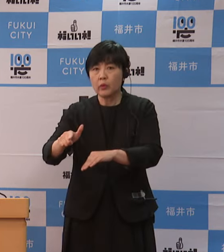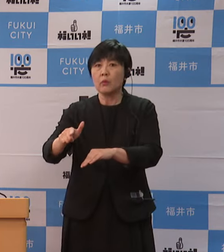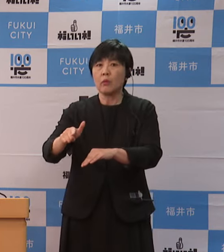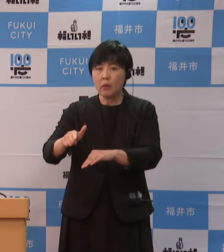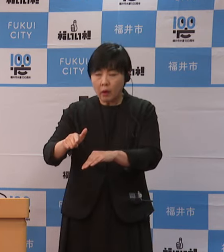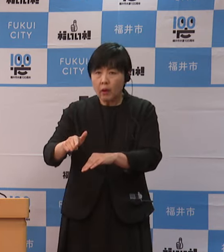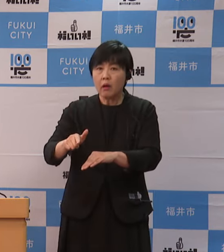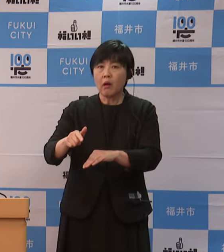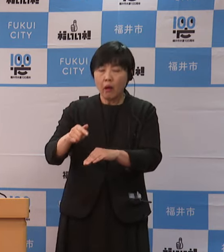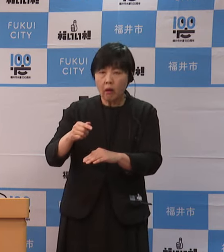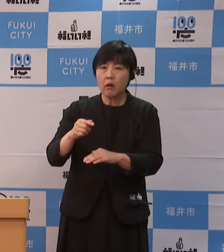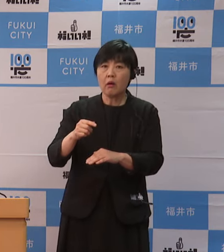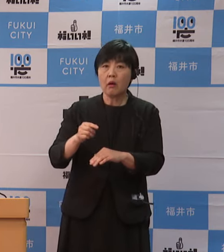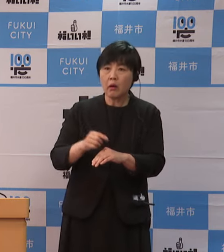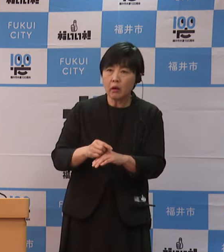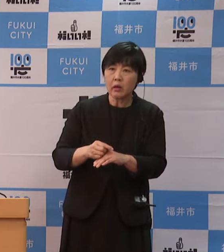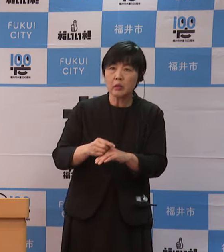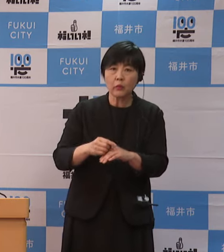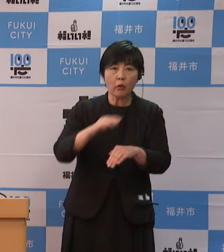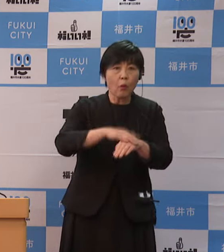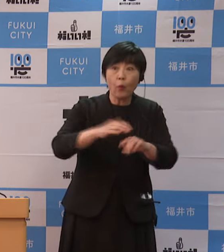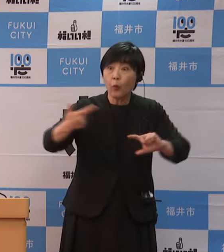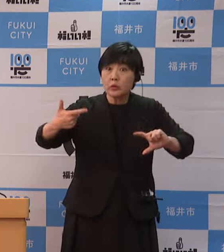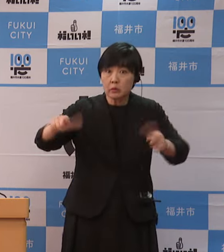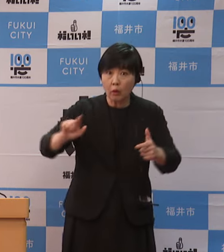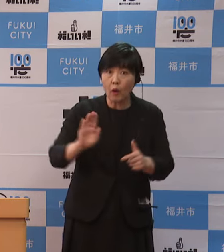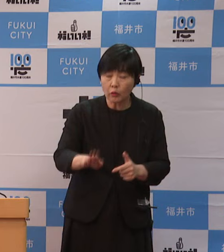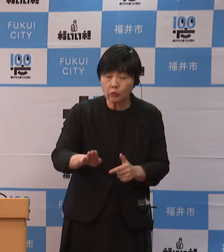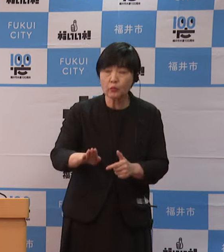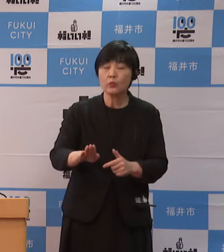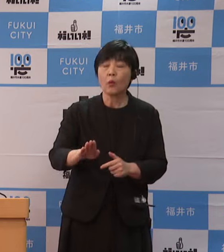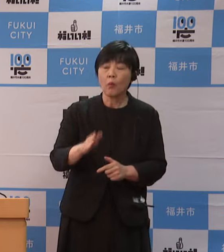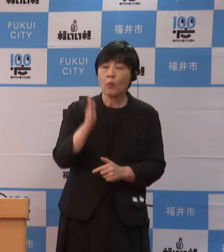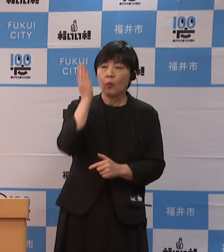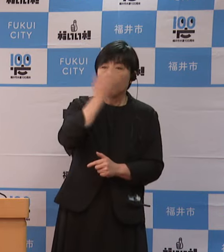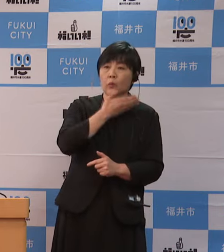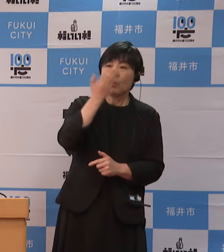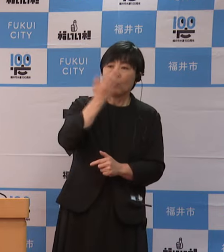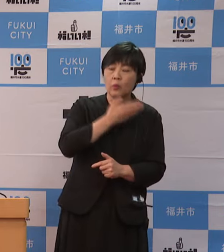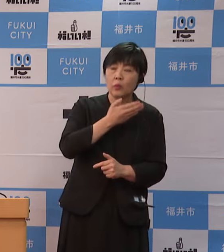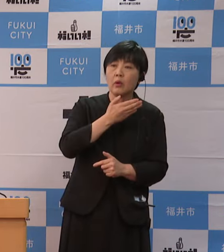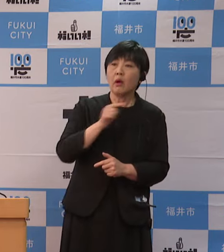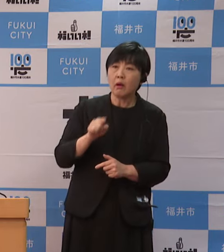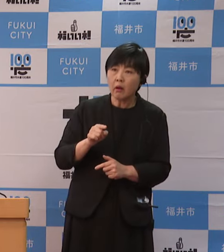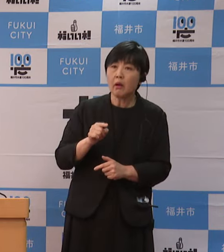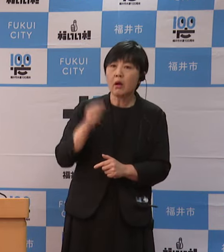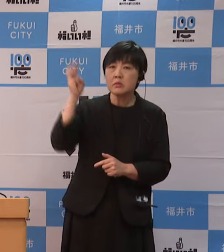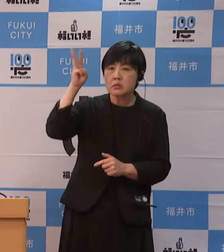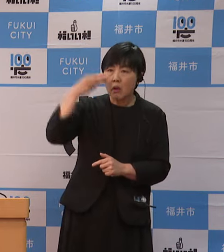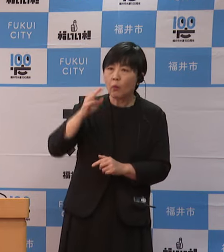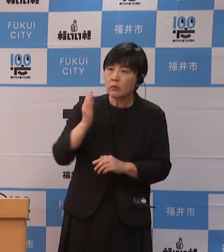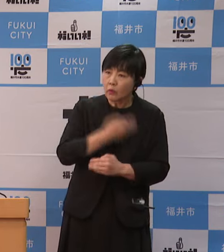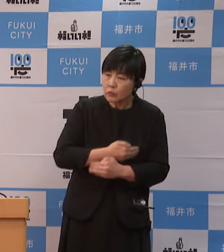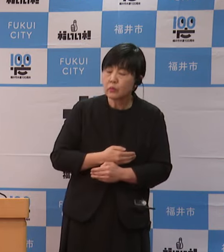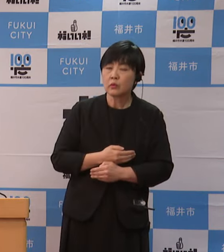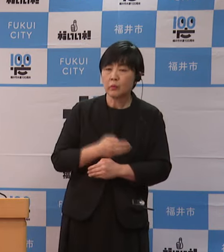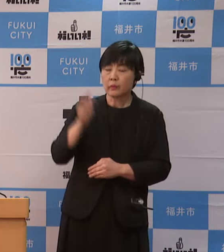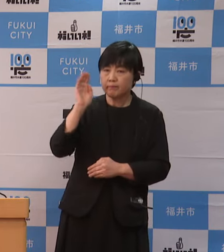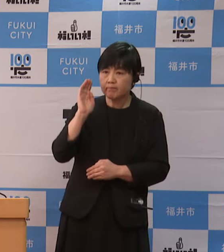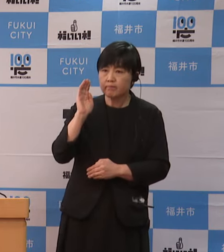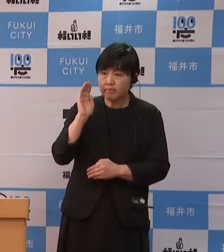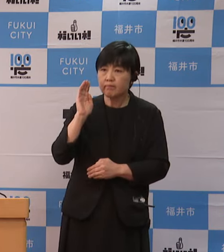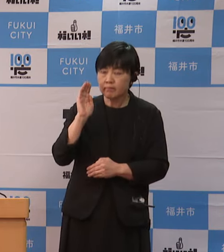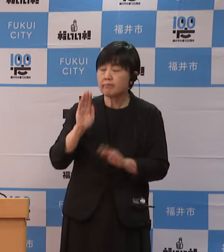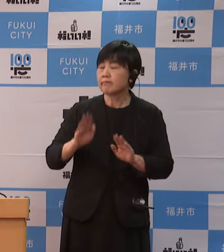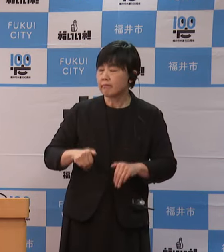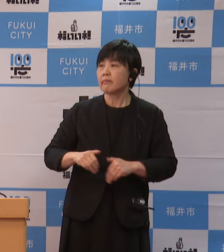り口というかそういうのも違っておりまして、かなり我々としてもいい話を聞かせていただいて、まあ、この